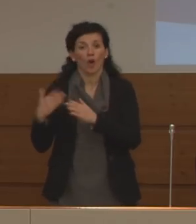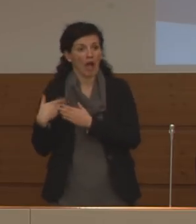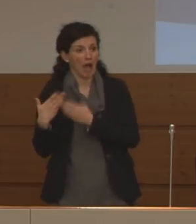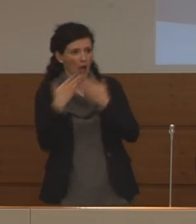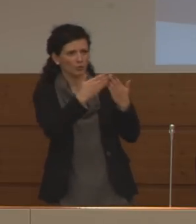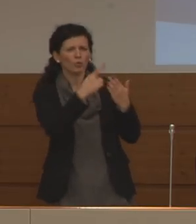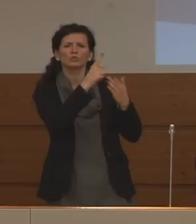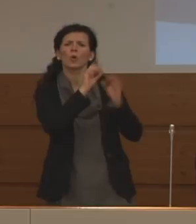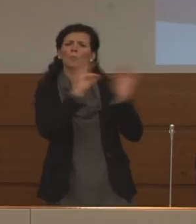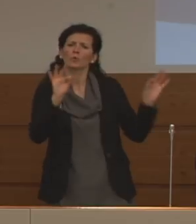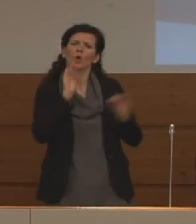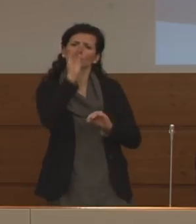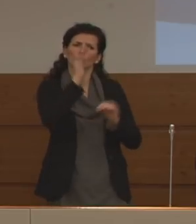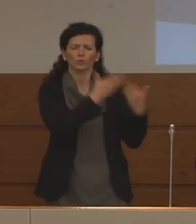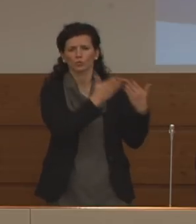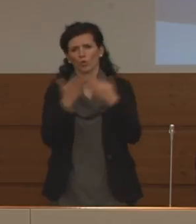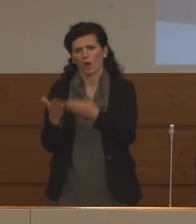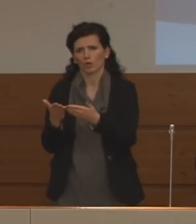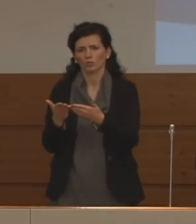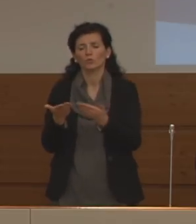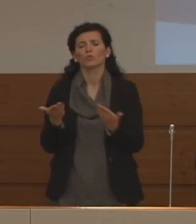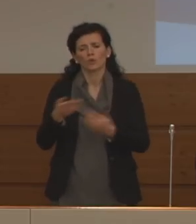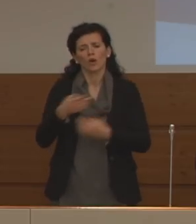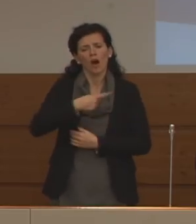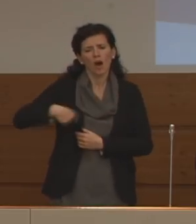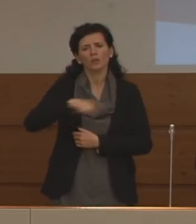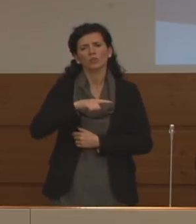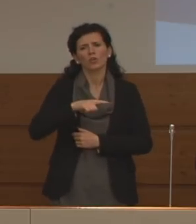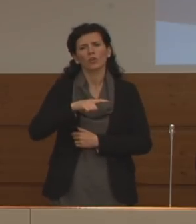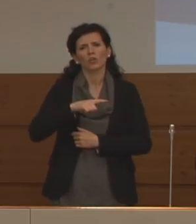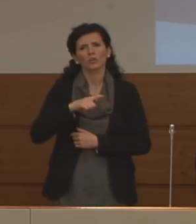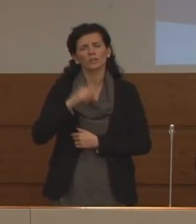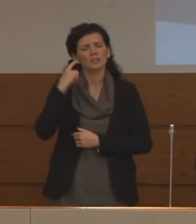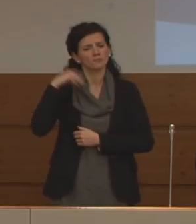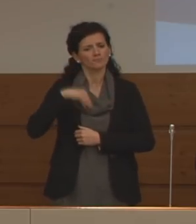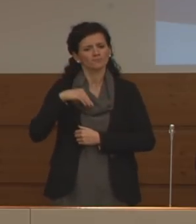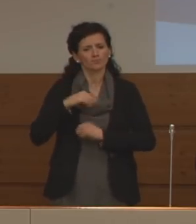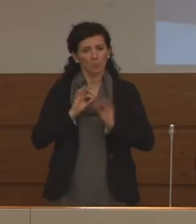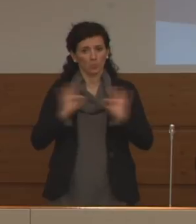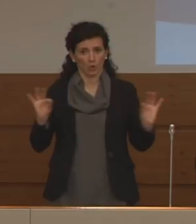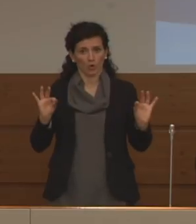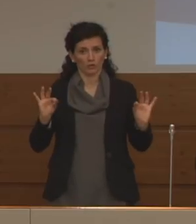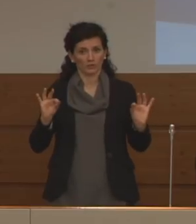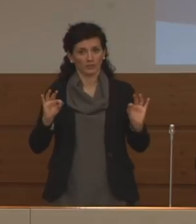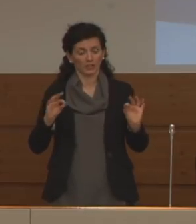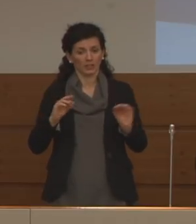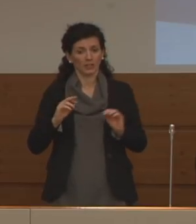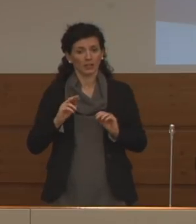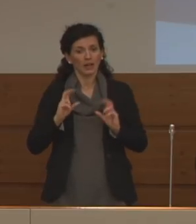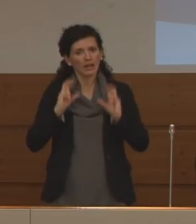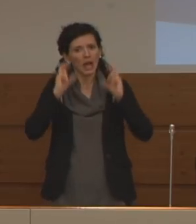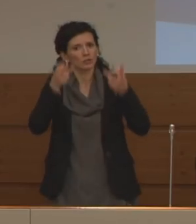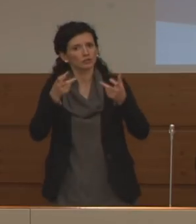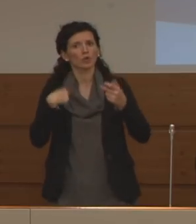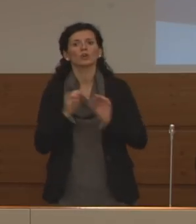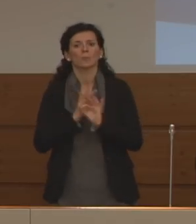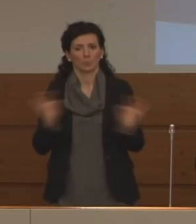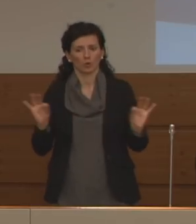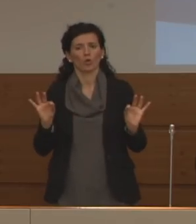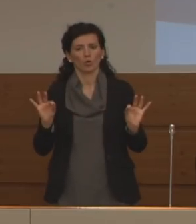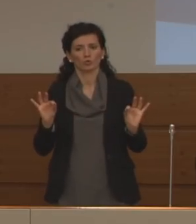riusciamo a dare una risposta di questo tipo perché è l'unico meccanismo per riuscire a garantire